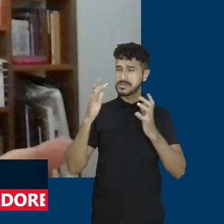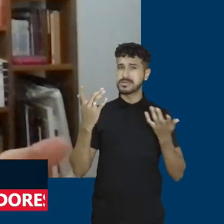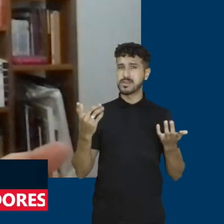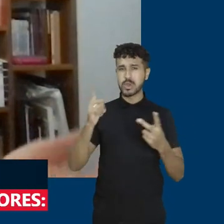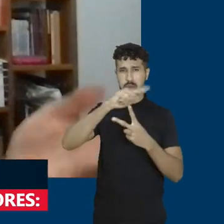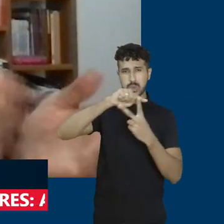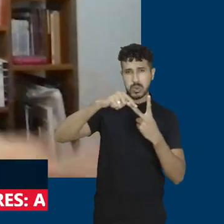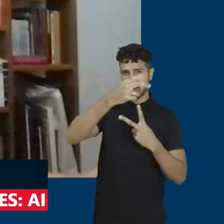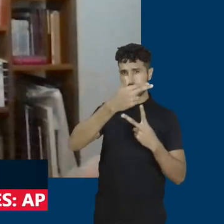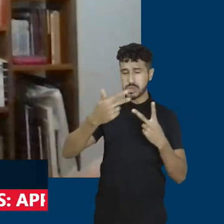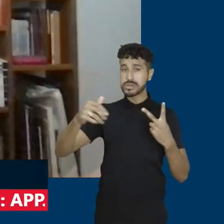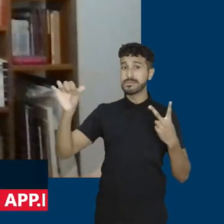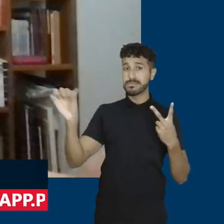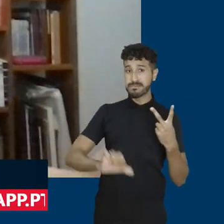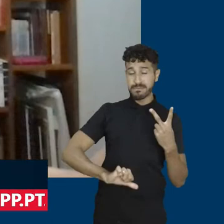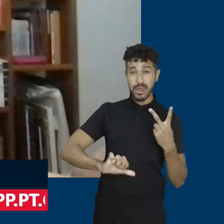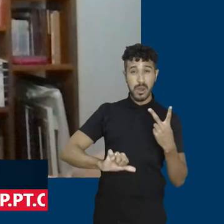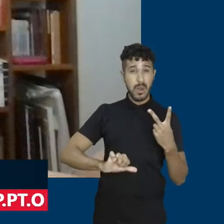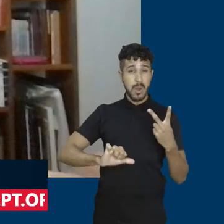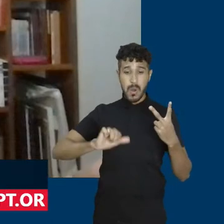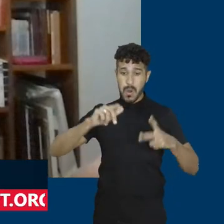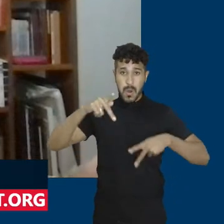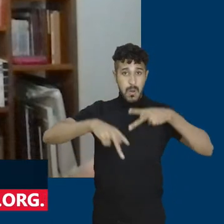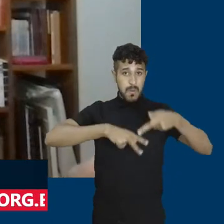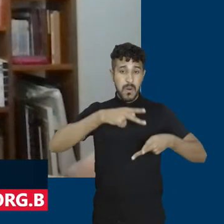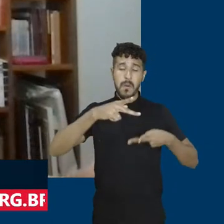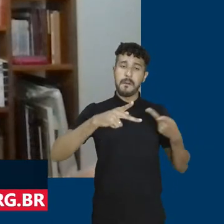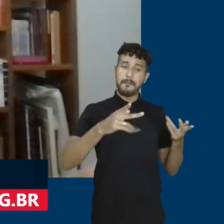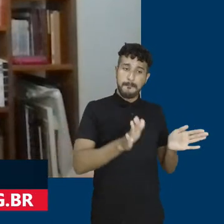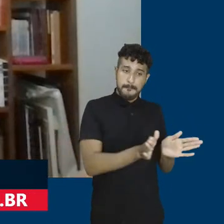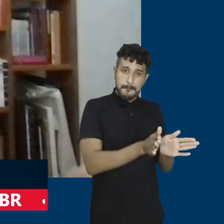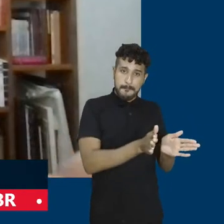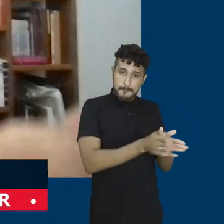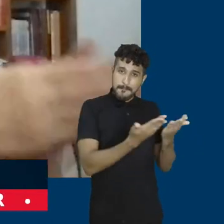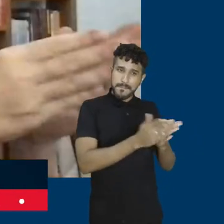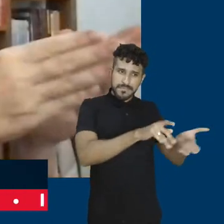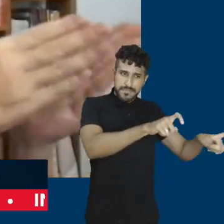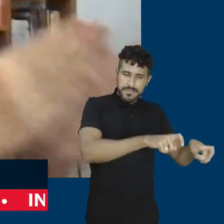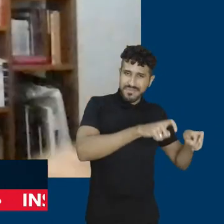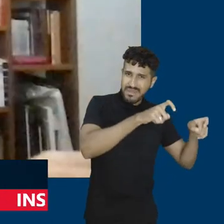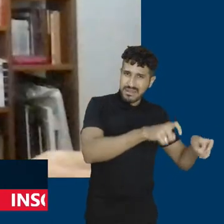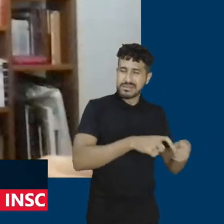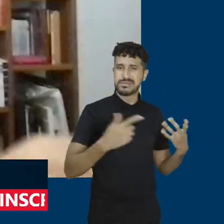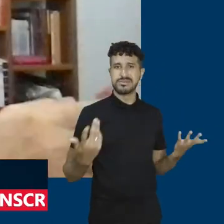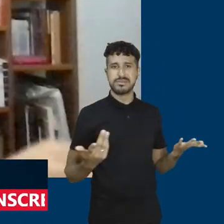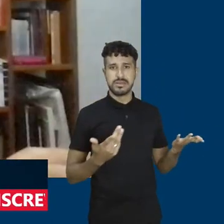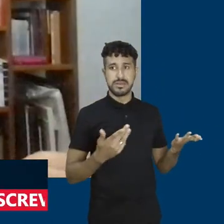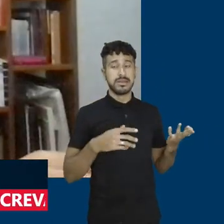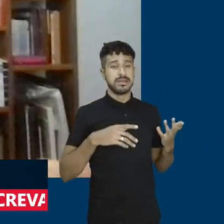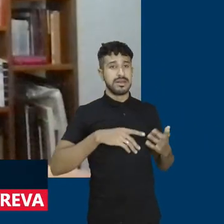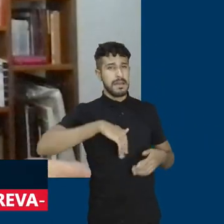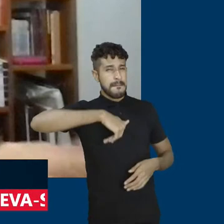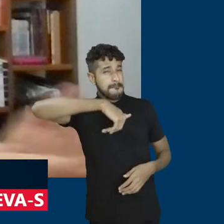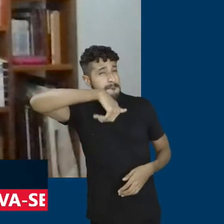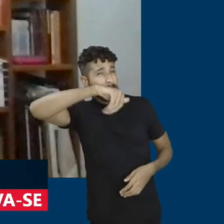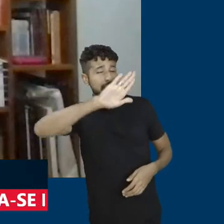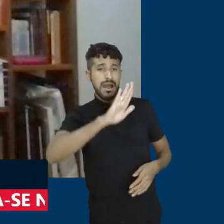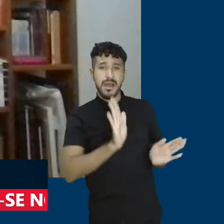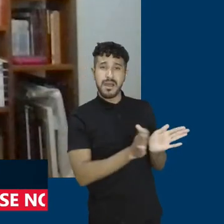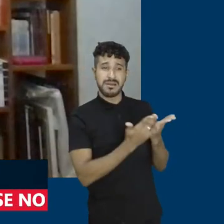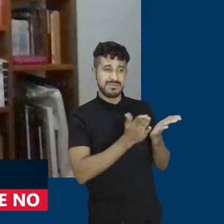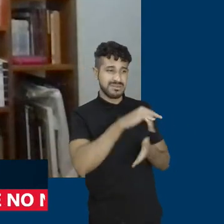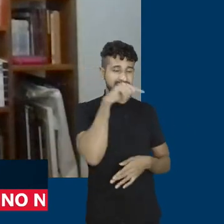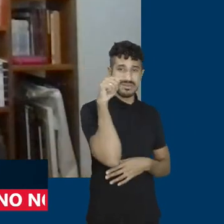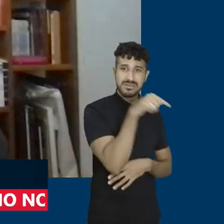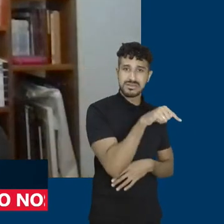dupla consequência. Piora a população pobre no campo, né? Então a população fica mais pobre. E